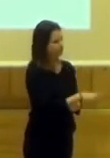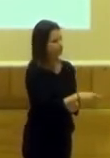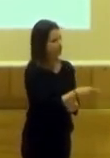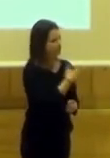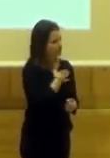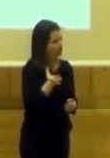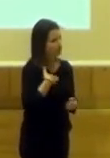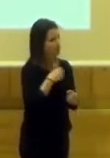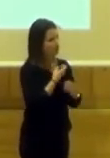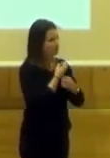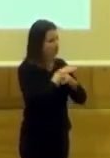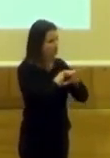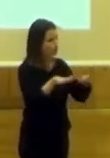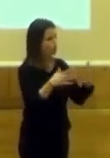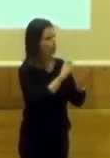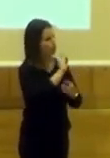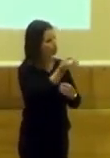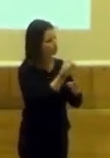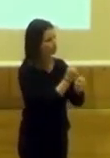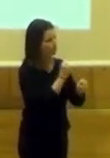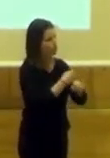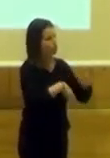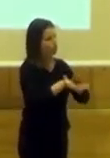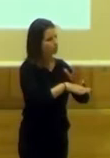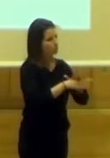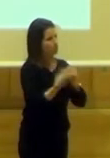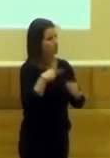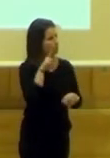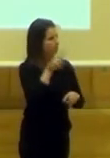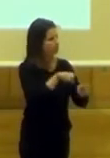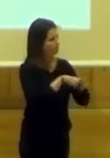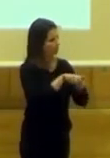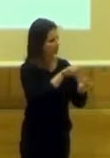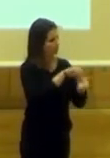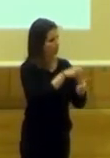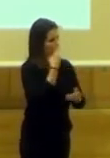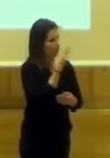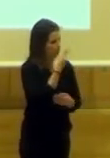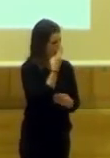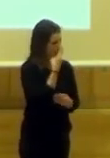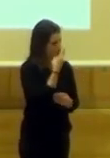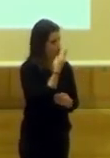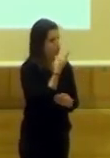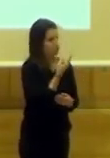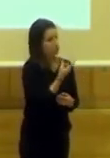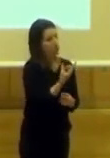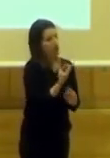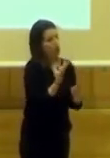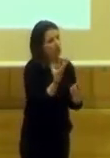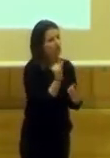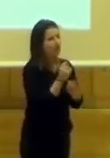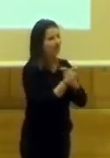También tratamos de difundir otros trabajos que siguen alimentando estas visiones críticas de la ciudad que nos interesan, y a veces